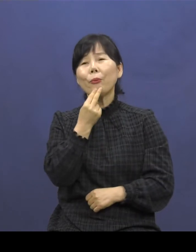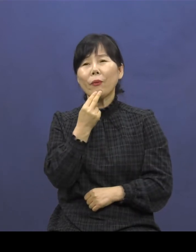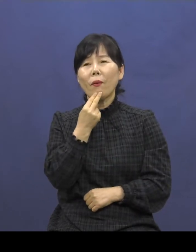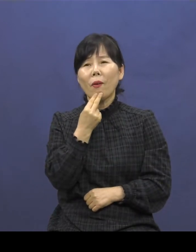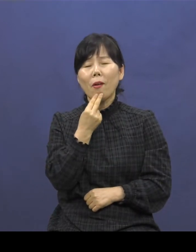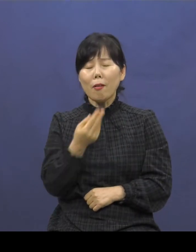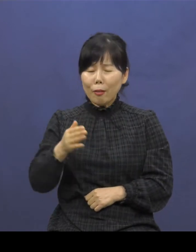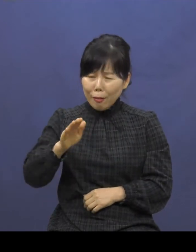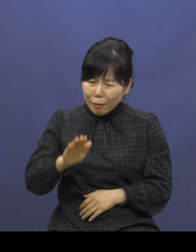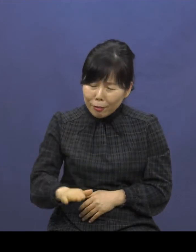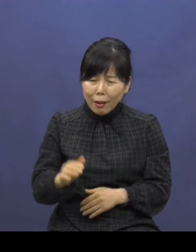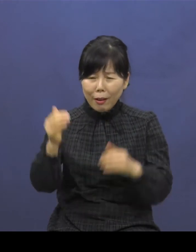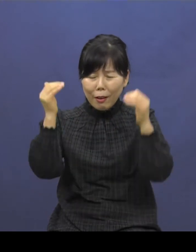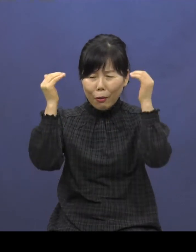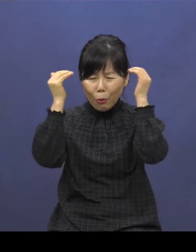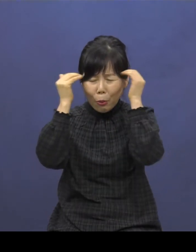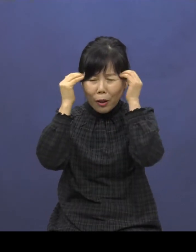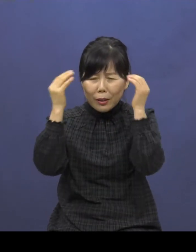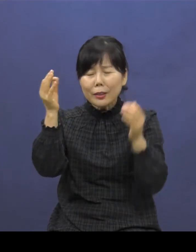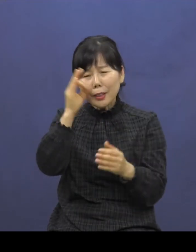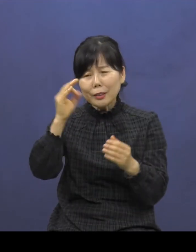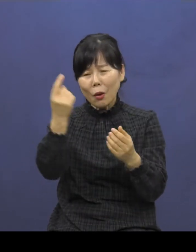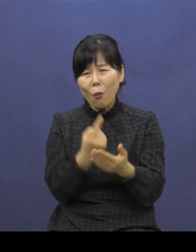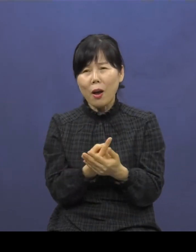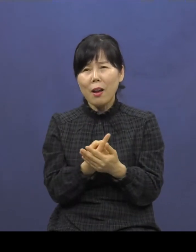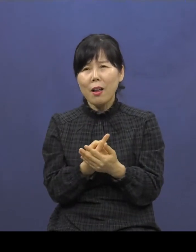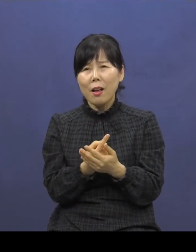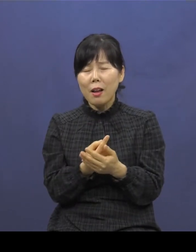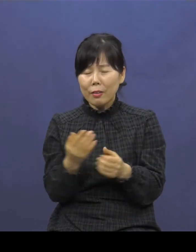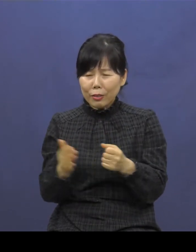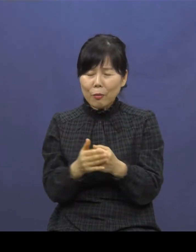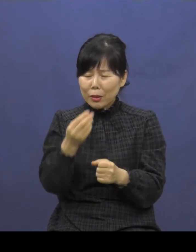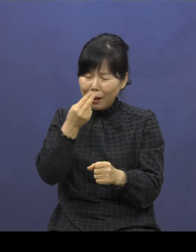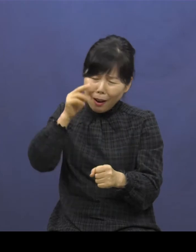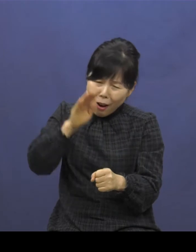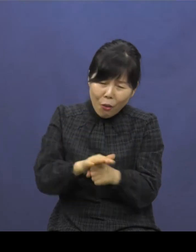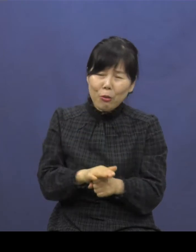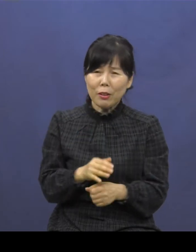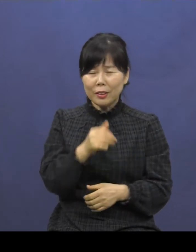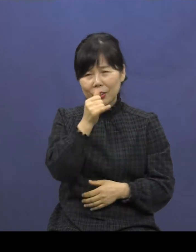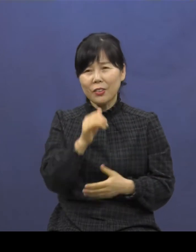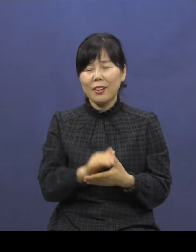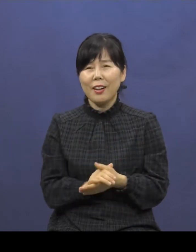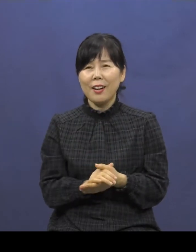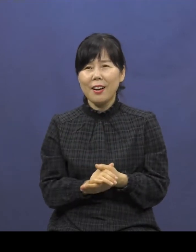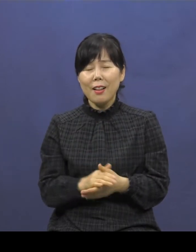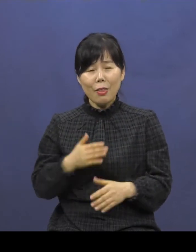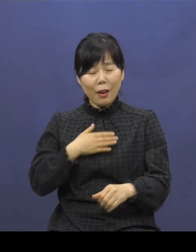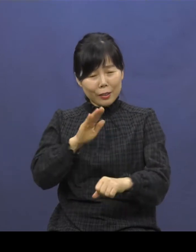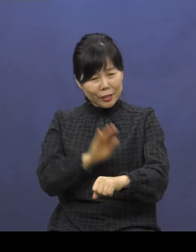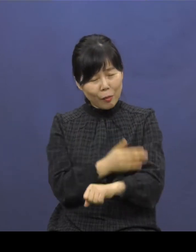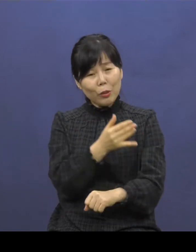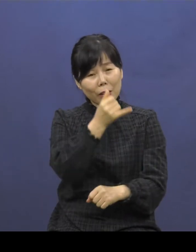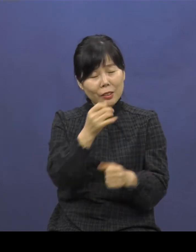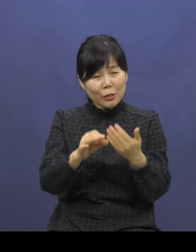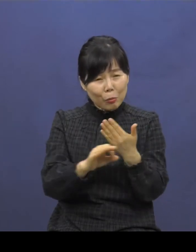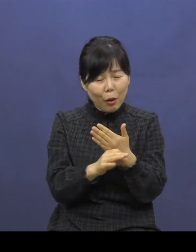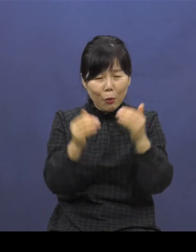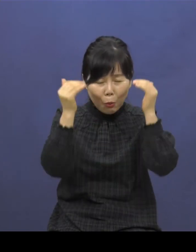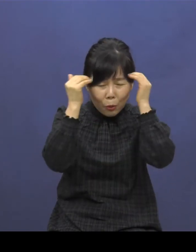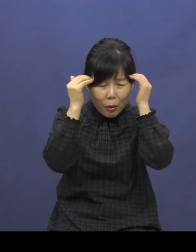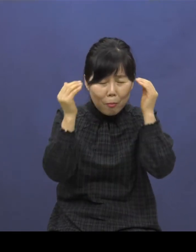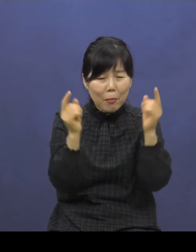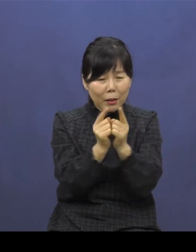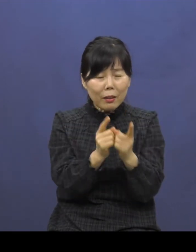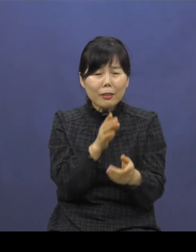거예요. 정말 그때는요 다 억울합니다. 잘못한 거라도 있으면 너무 당연하게 받아들이겠지만 잘못한 것도 없는데